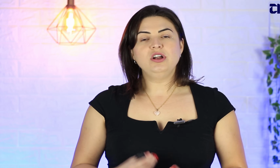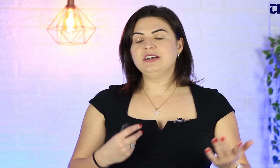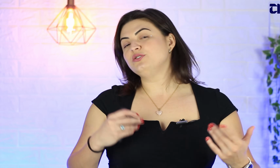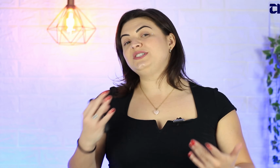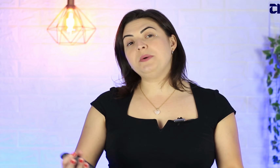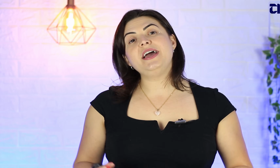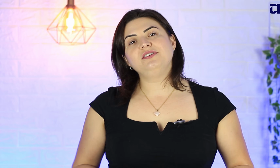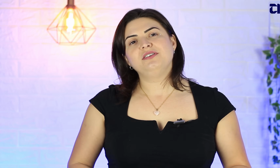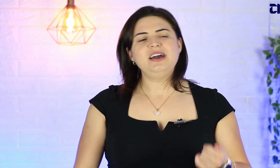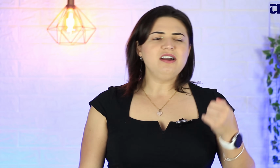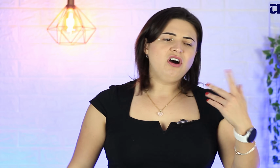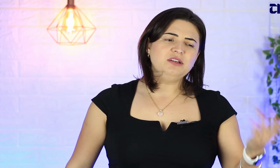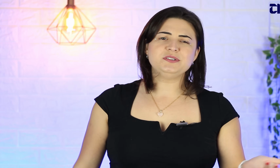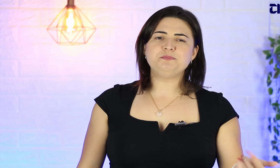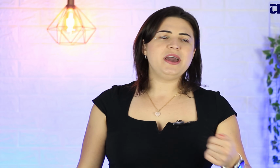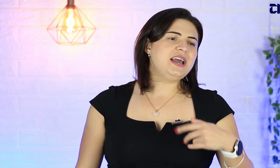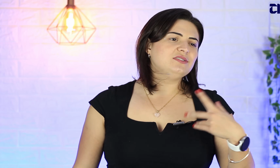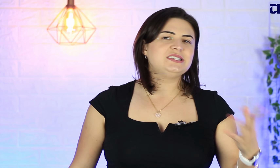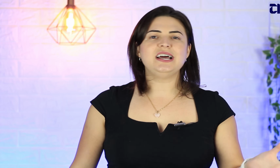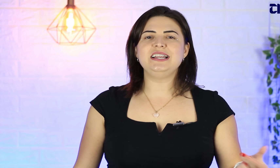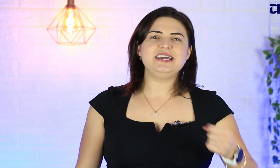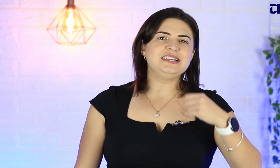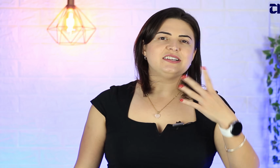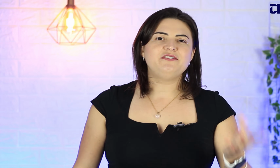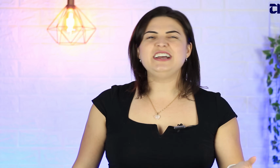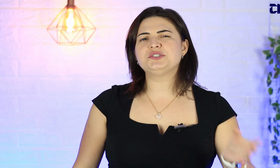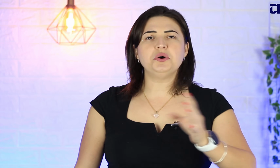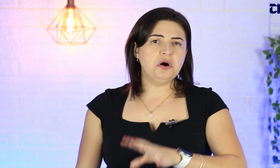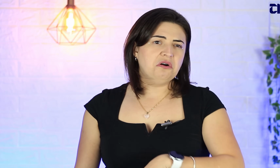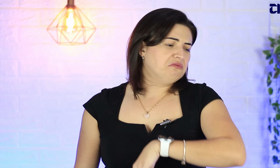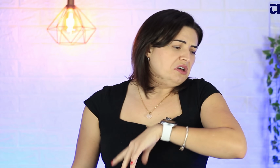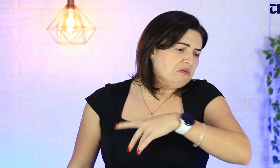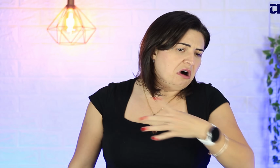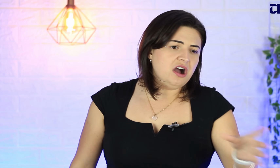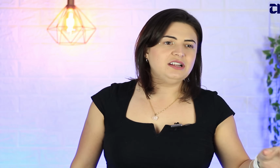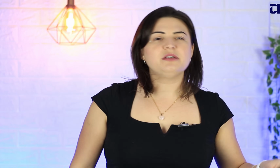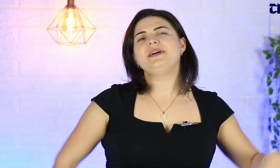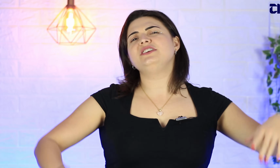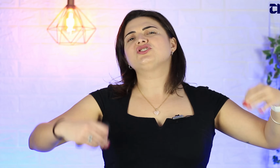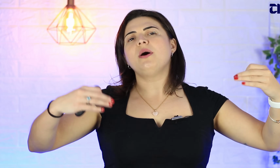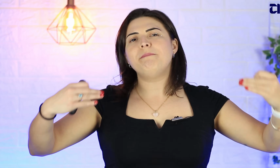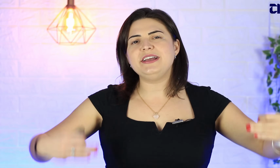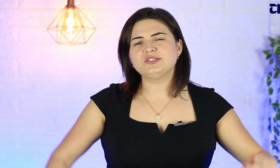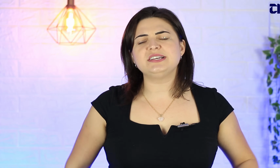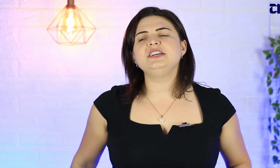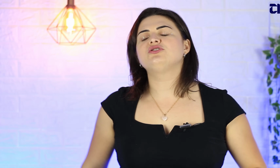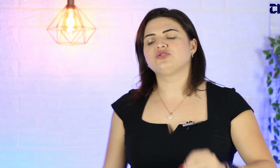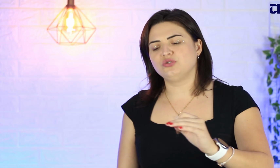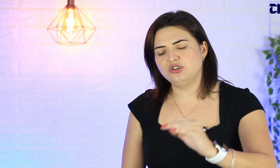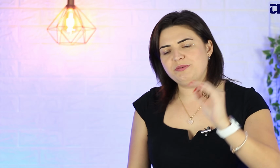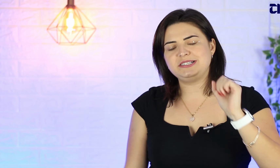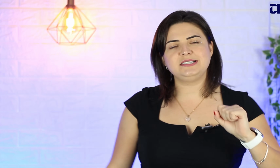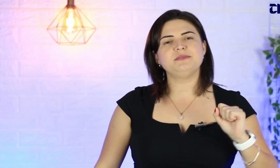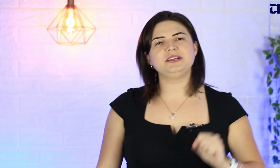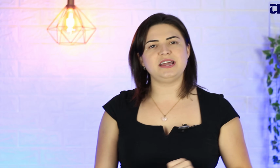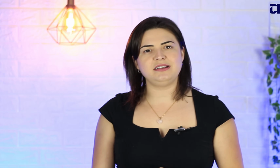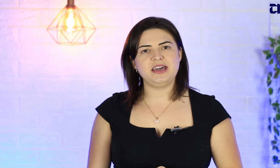olhando no espelho. É, olha pro espelho, sinaliza, faz ou não olha também e só pensa o seguinte, o surdo precisa me entender.